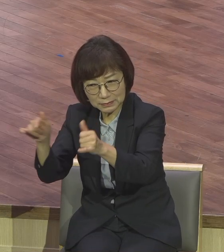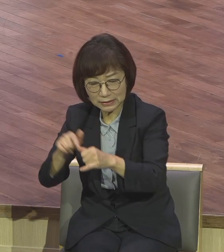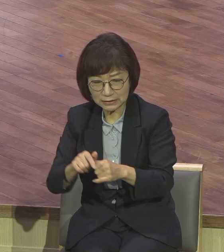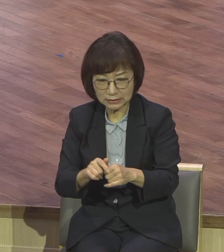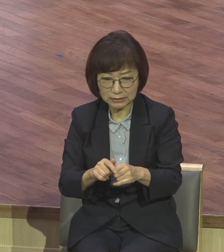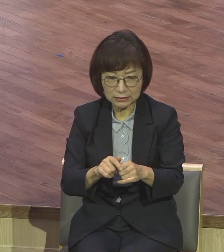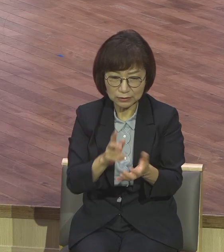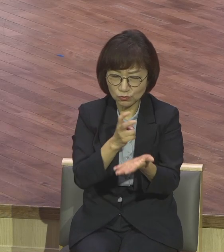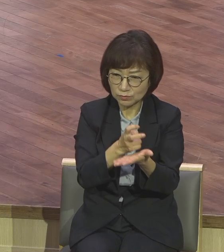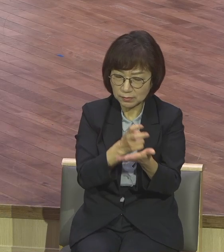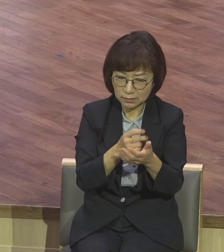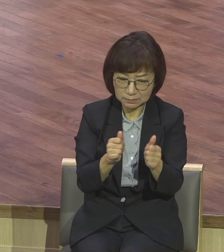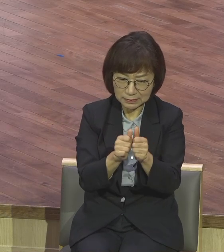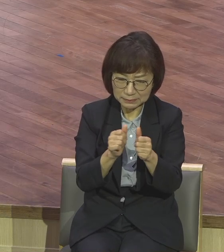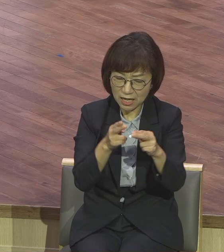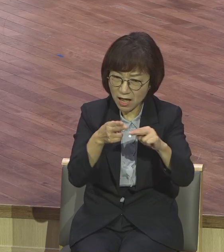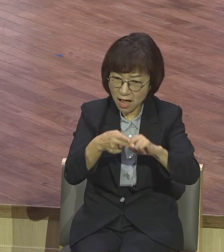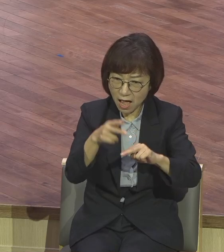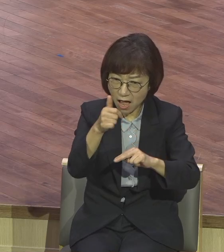일부만 가르친 것이다.